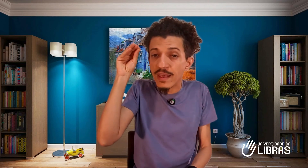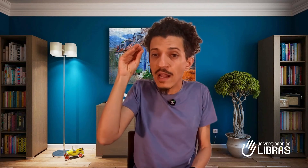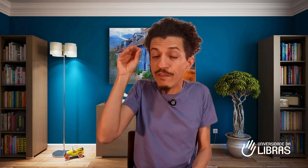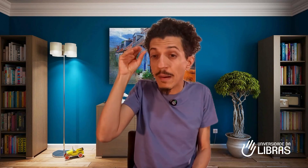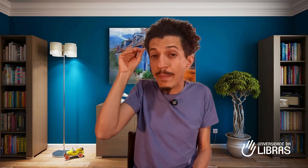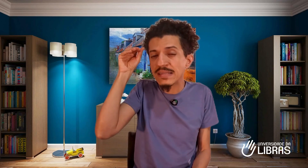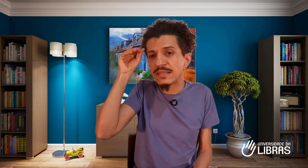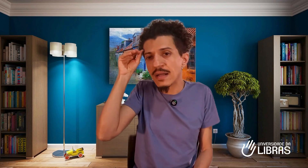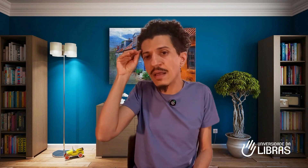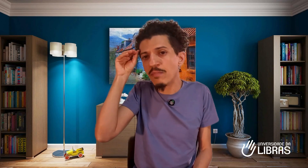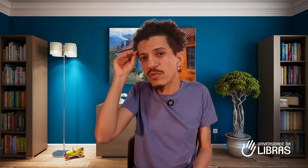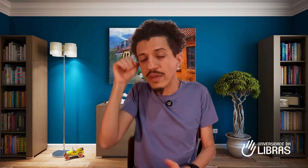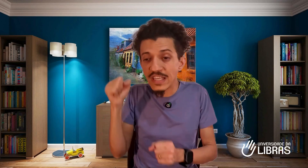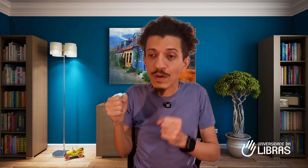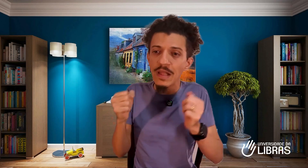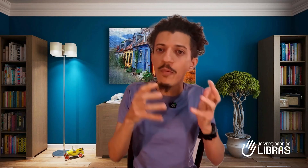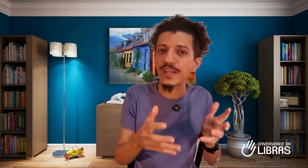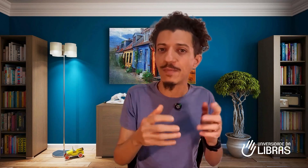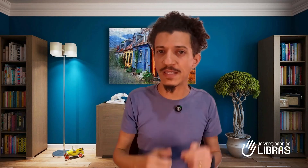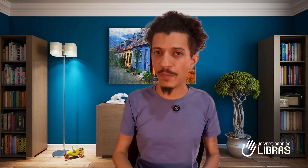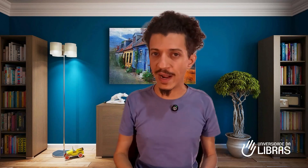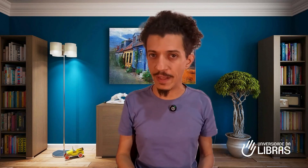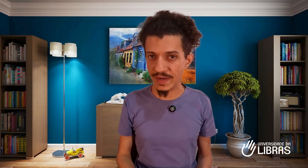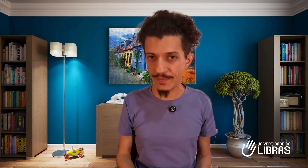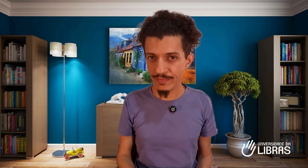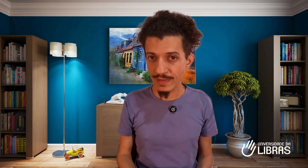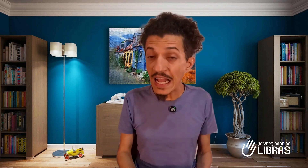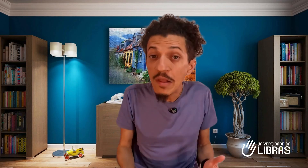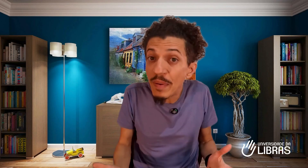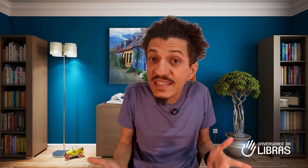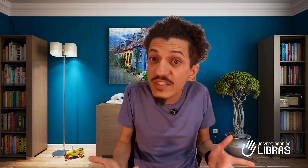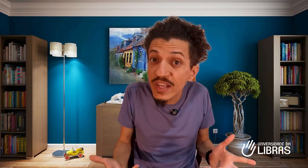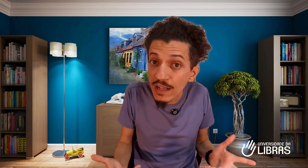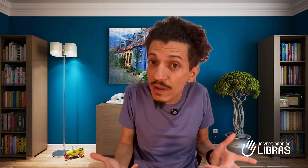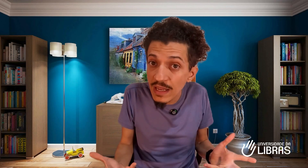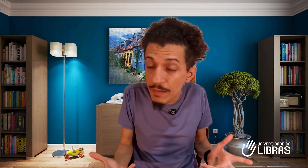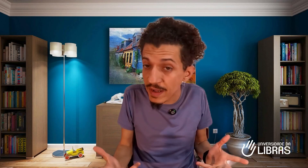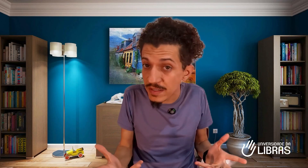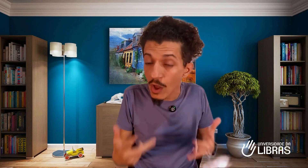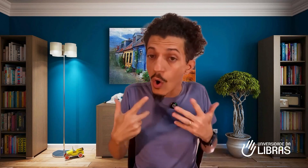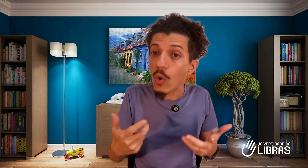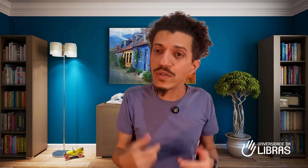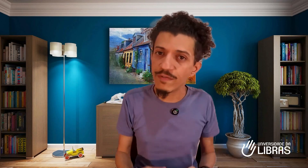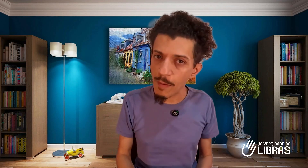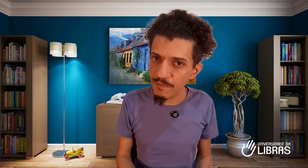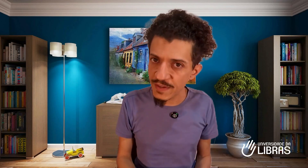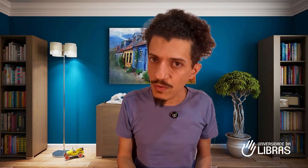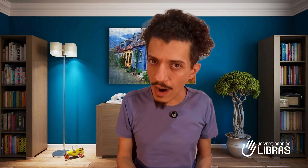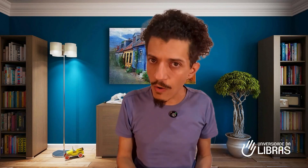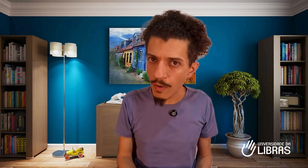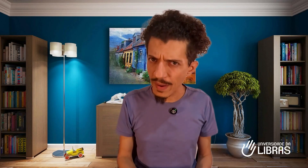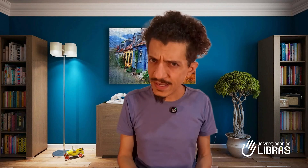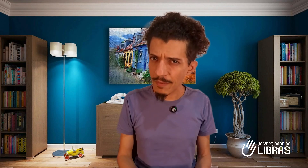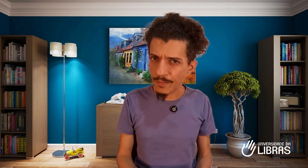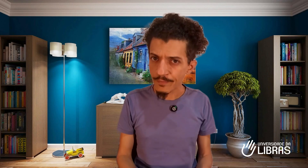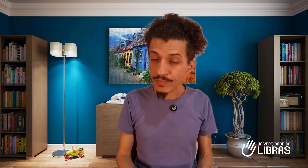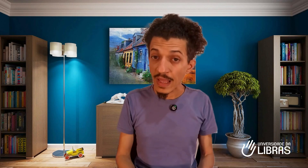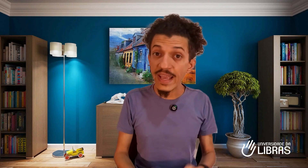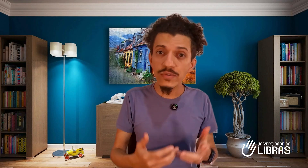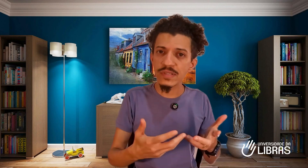fica pensando em português para depois passar para Libras. Ele pensa direto em Libras ou de forma visual, percebe? Isso